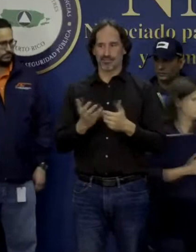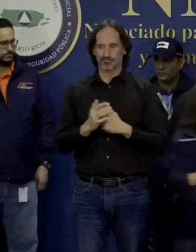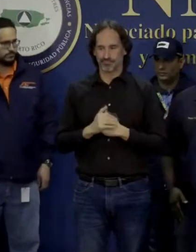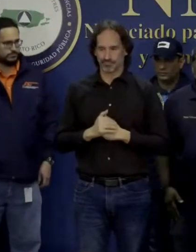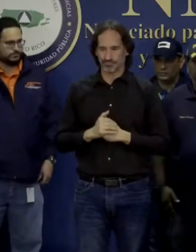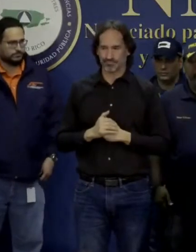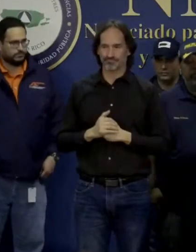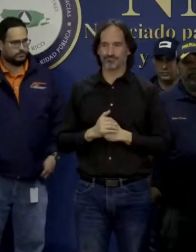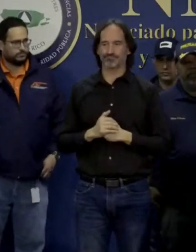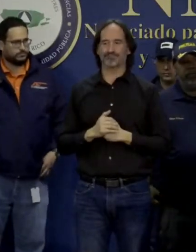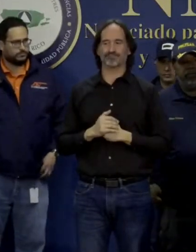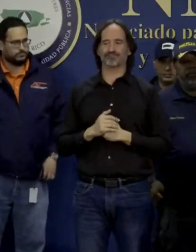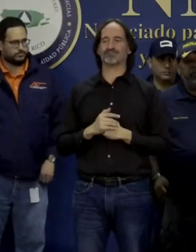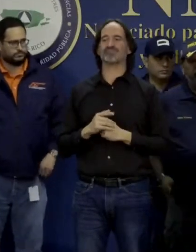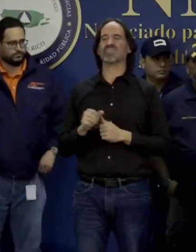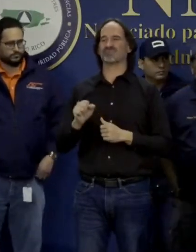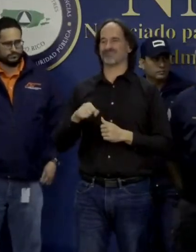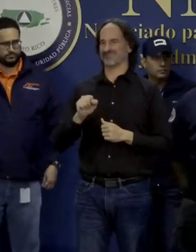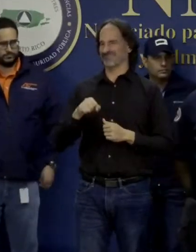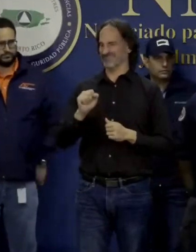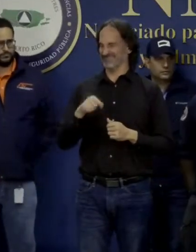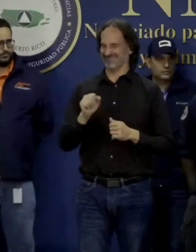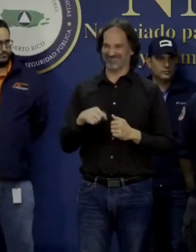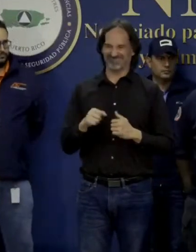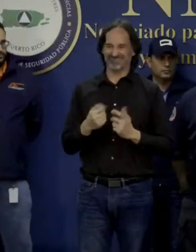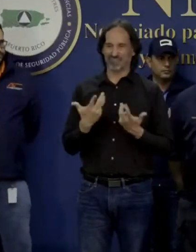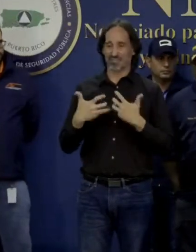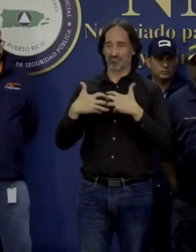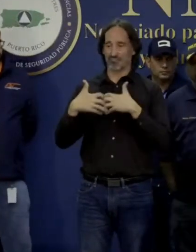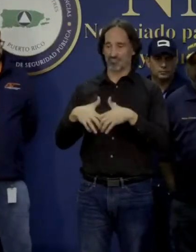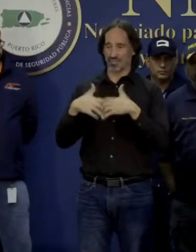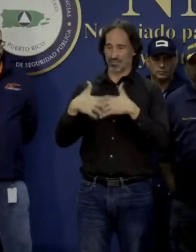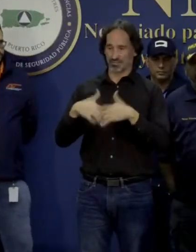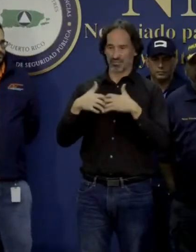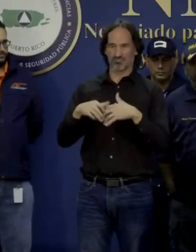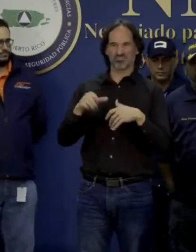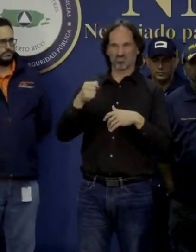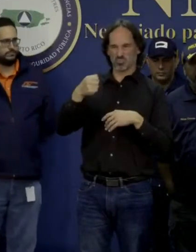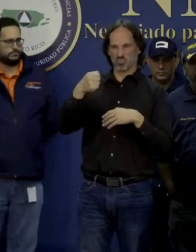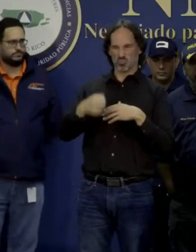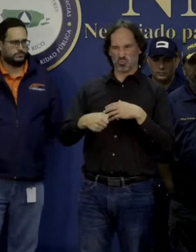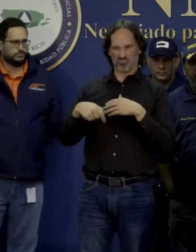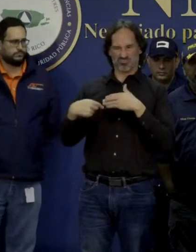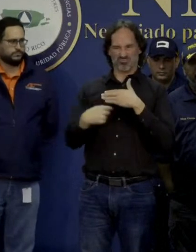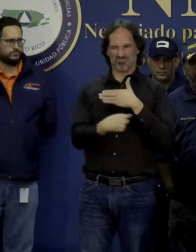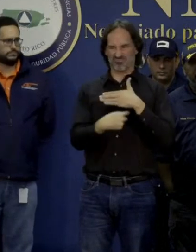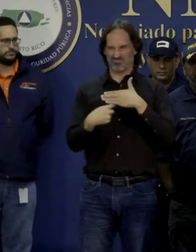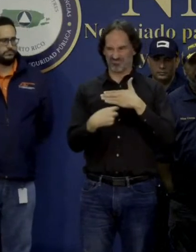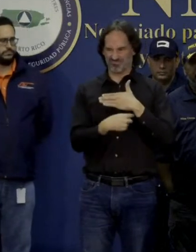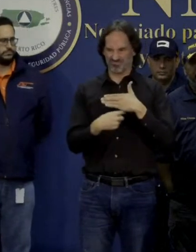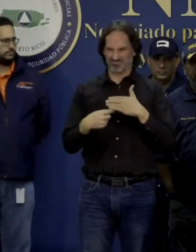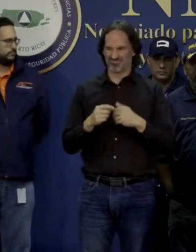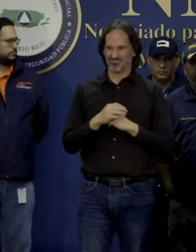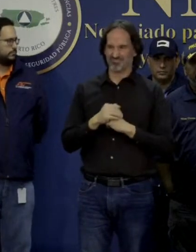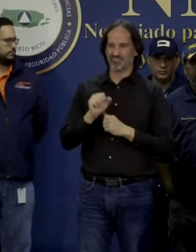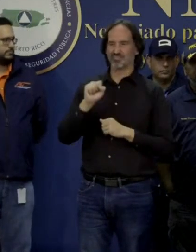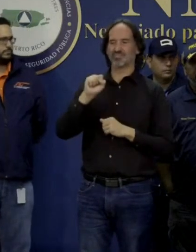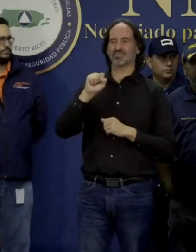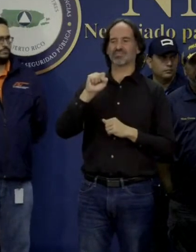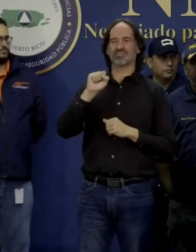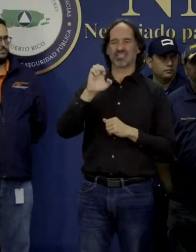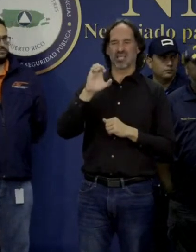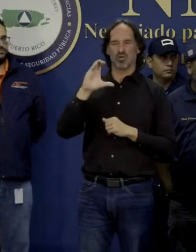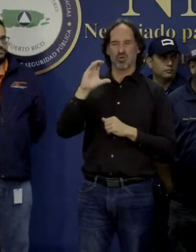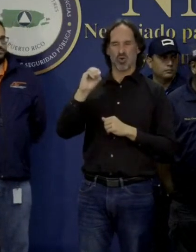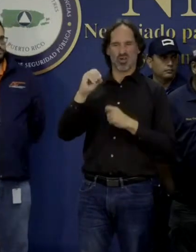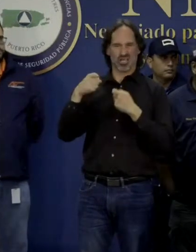Sí, es la planta de Costa Sur y Ecoeléctrica, pero ya personal de DITOP está trabajando en estos momentos. Ya parte de la vía